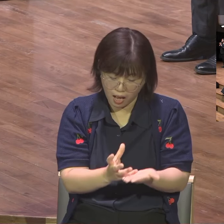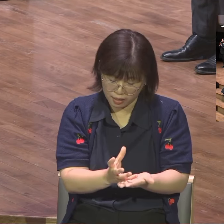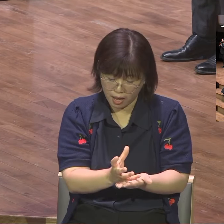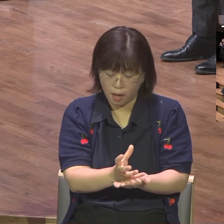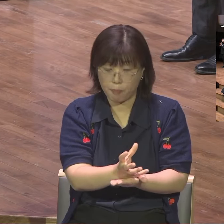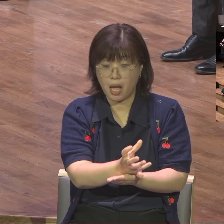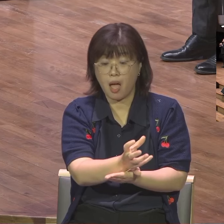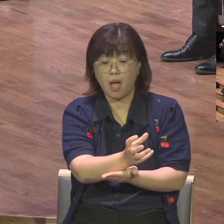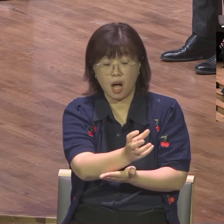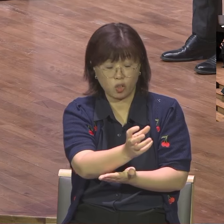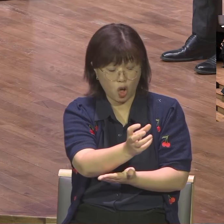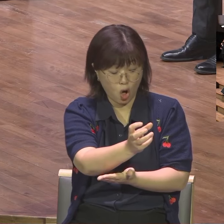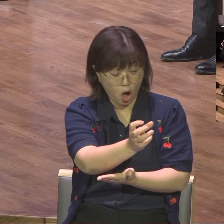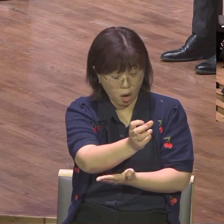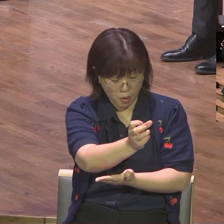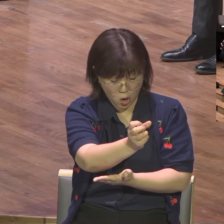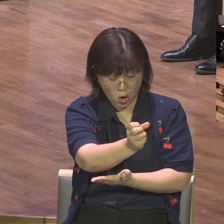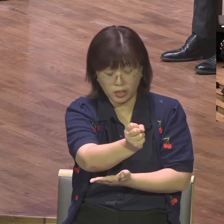지루상에